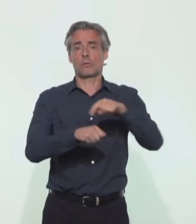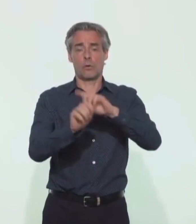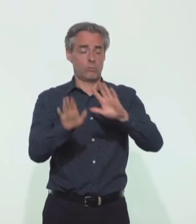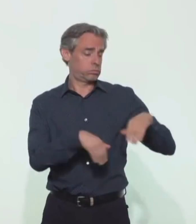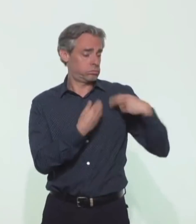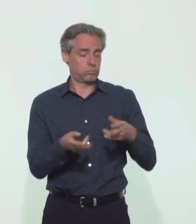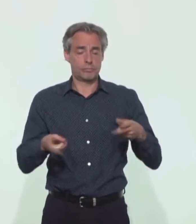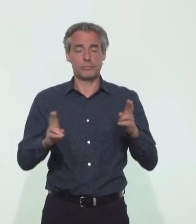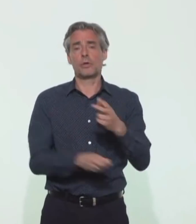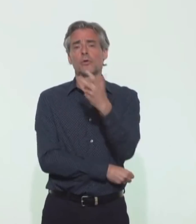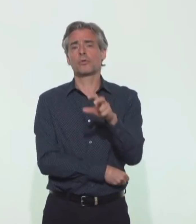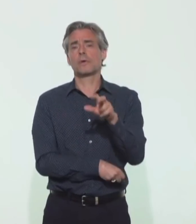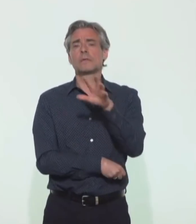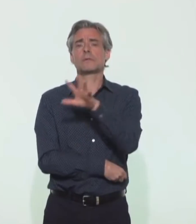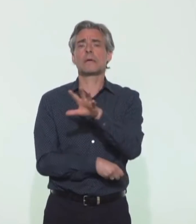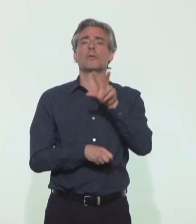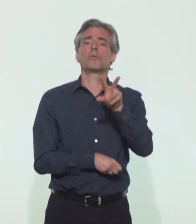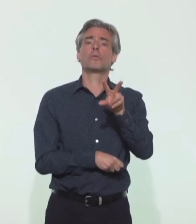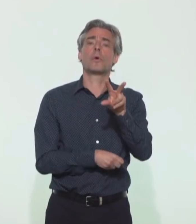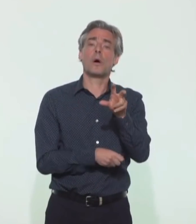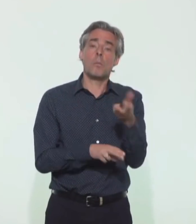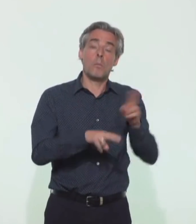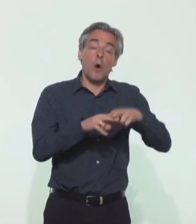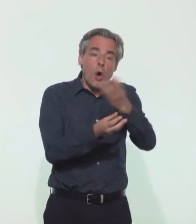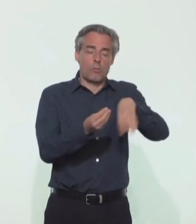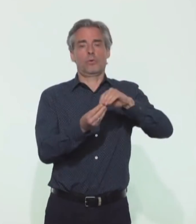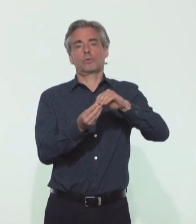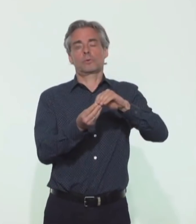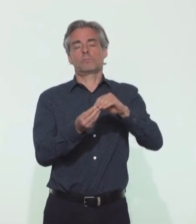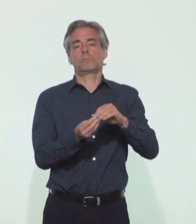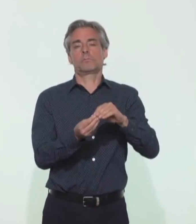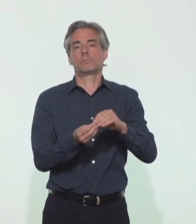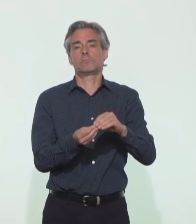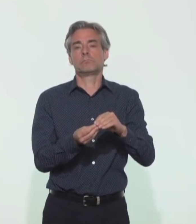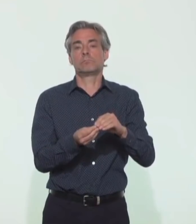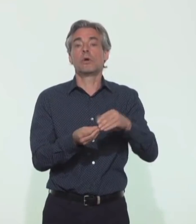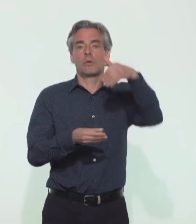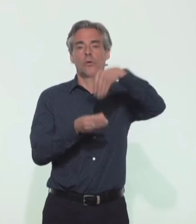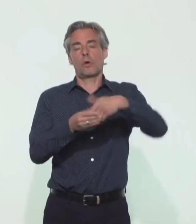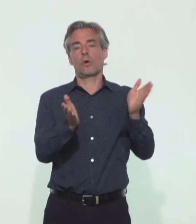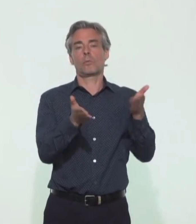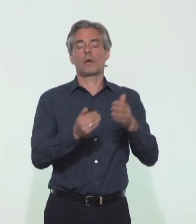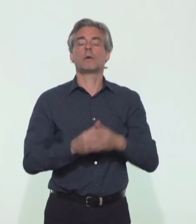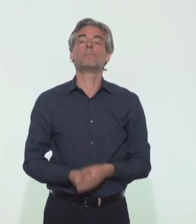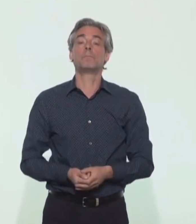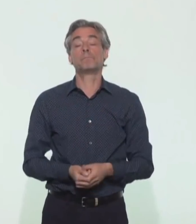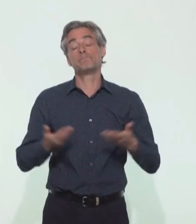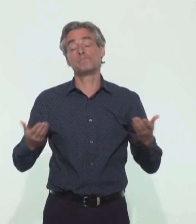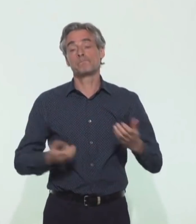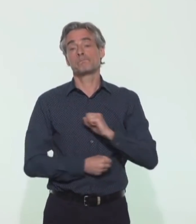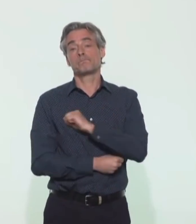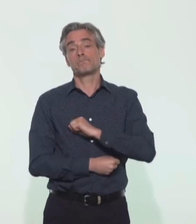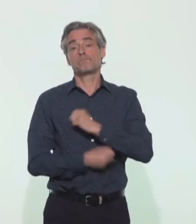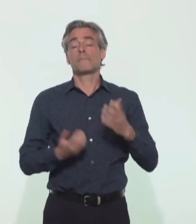donc 353 décès supplémentaires qui ont été enregistrés à l'hôpital. Nous déplorons par